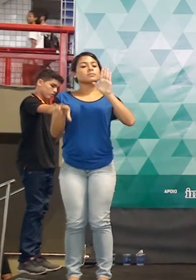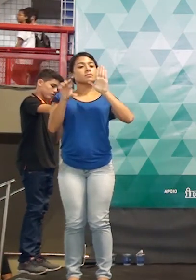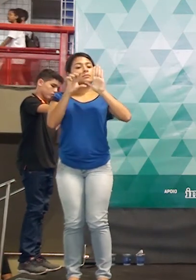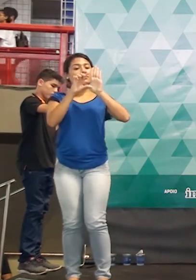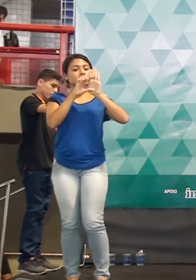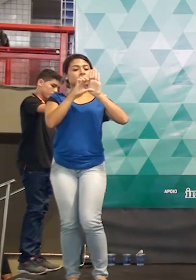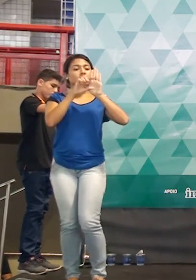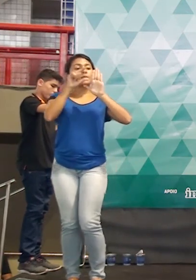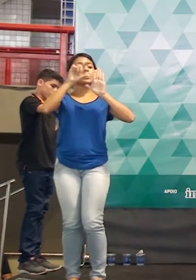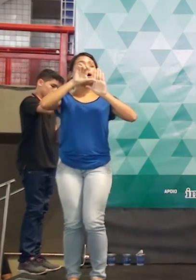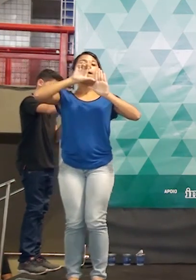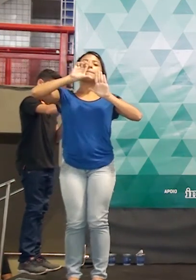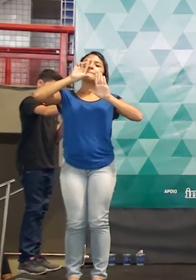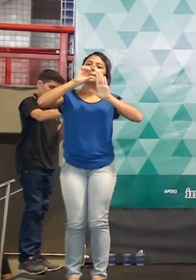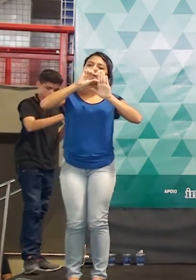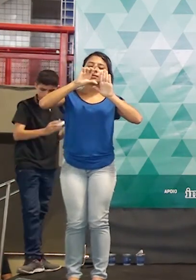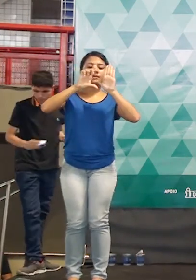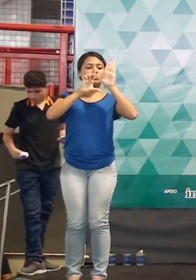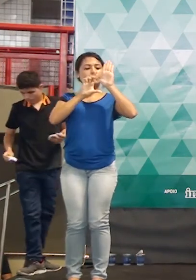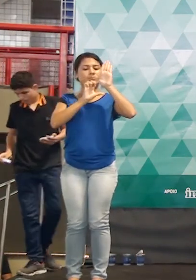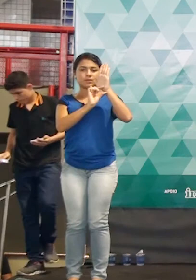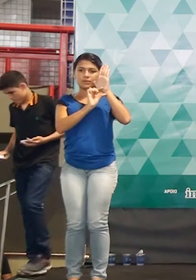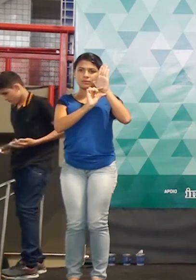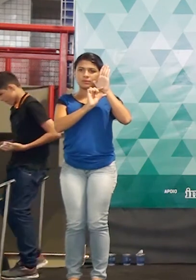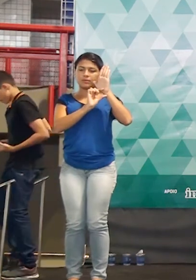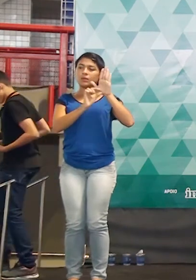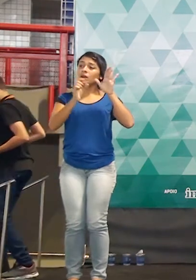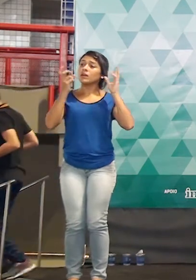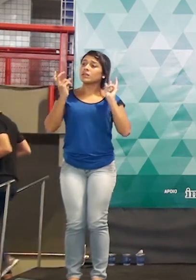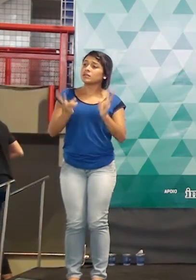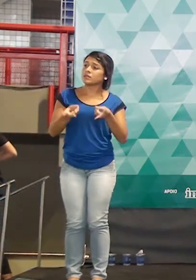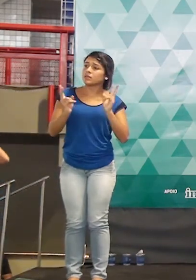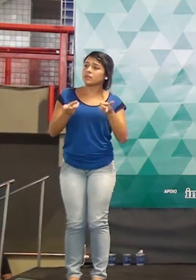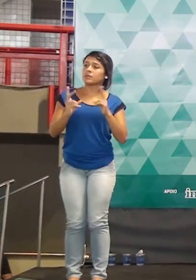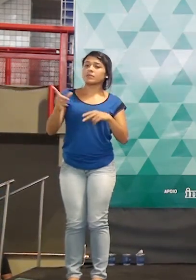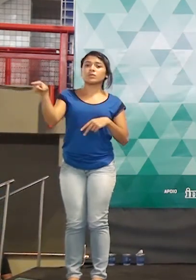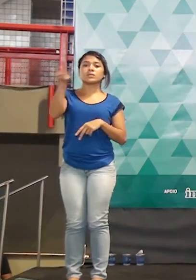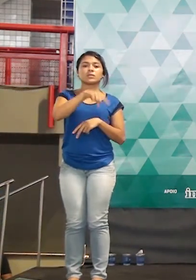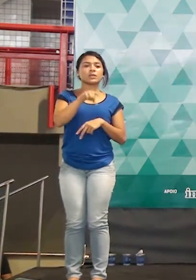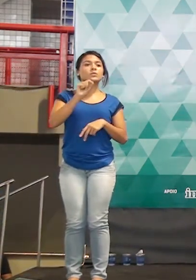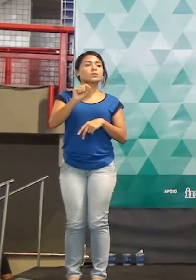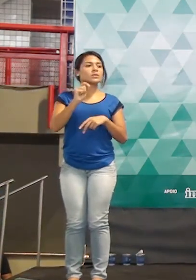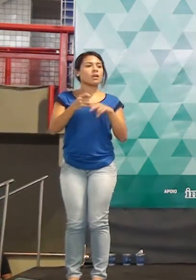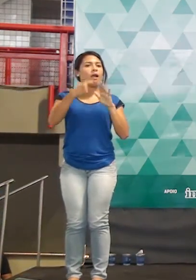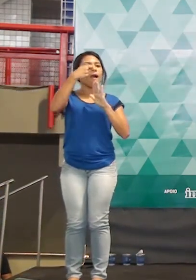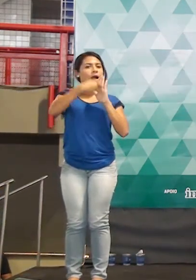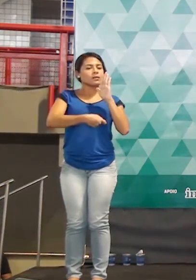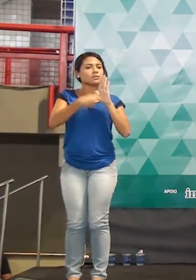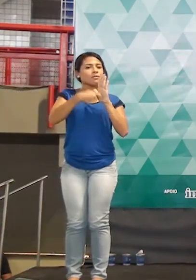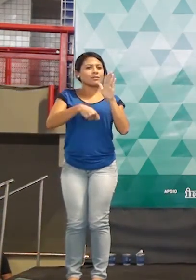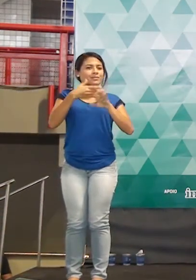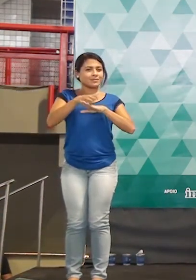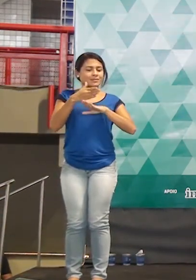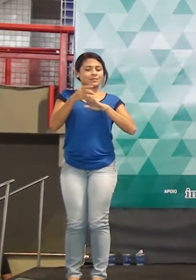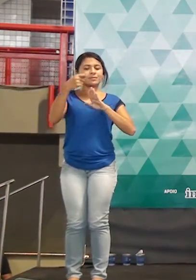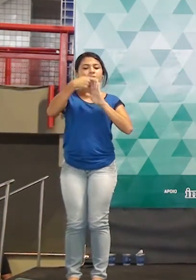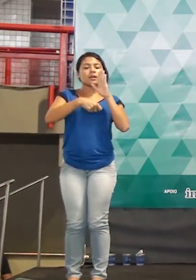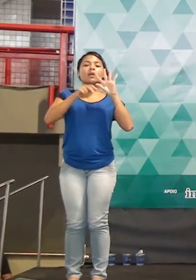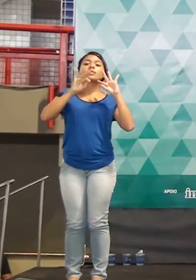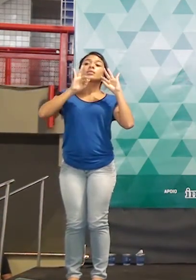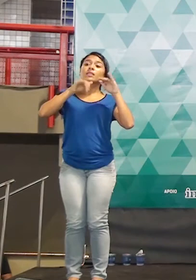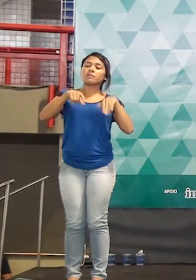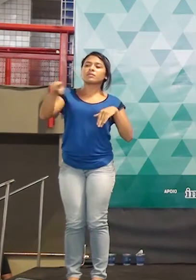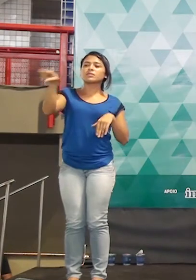e do que a conclusão. Toda vez, quando vocês terminarem o rascunho, lembre dessa dica que eu estou falando, lembre do